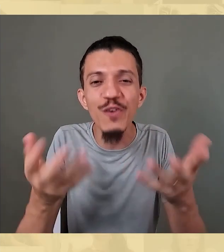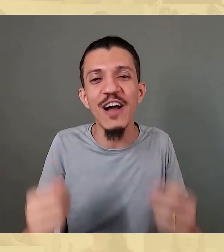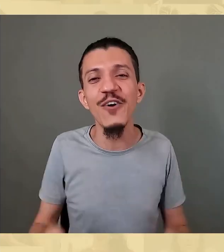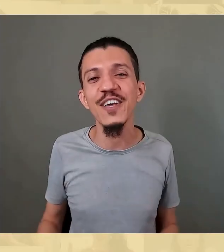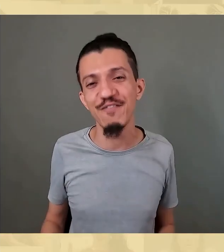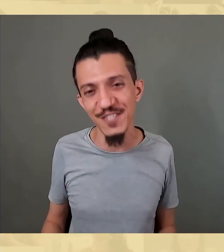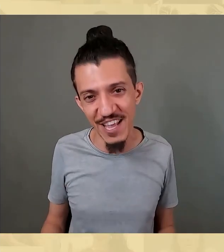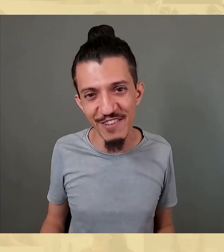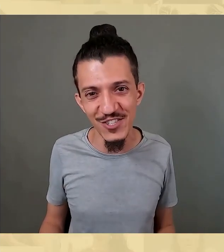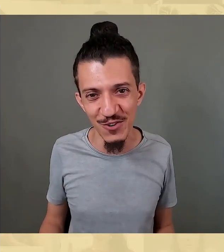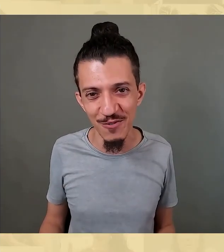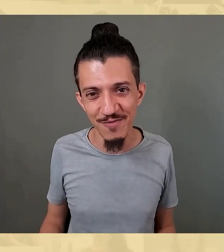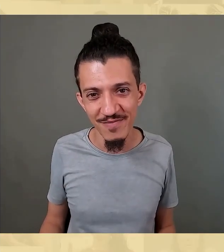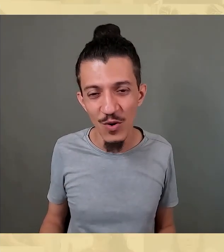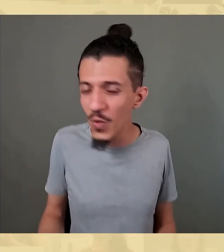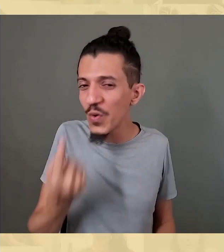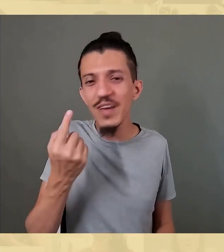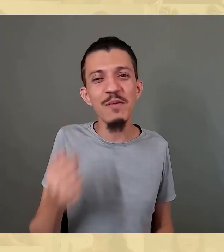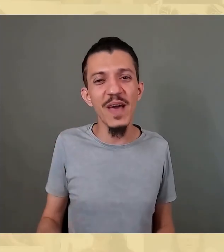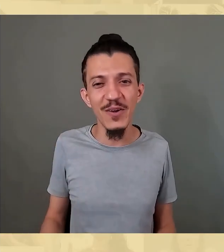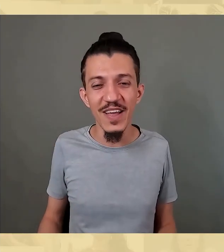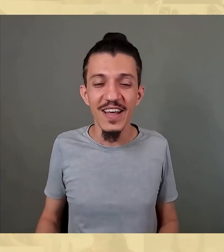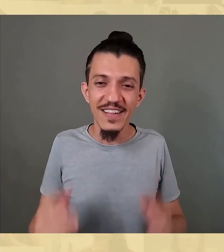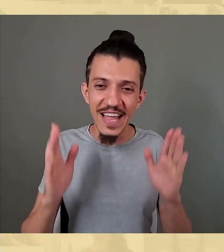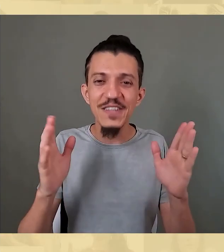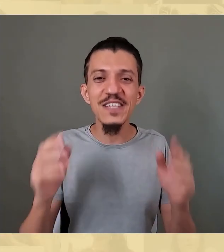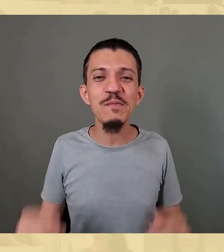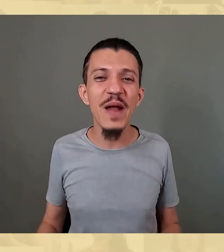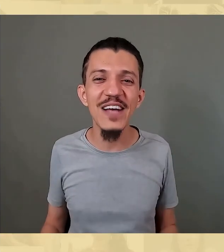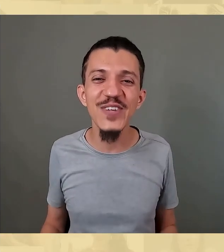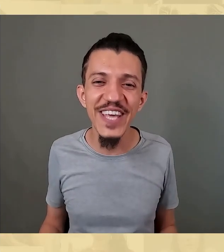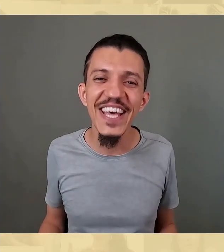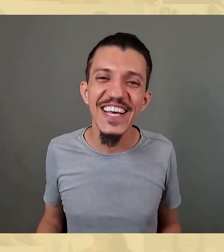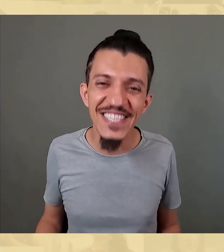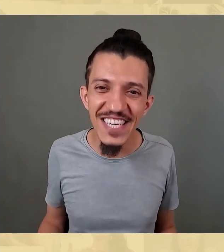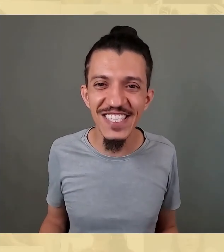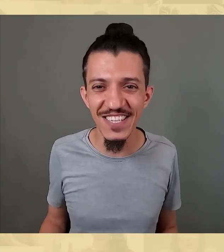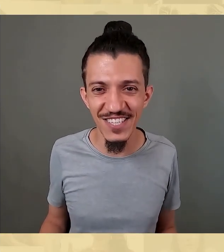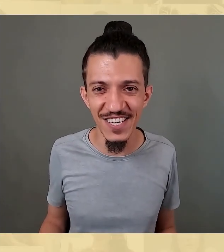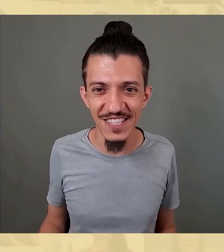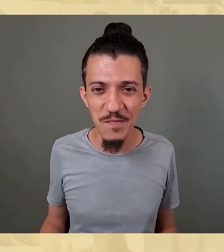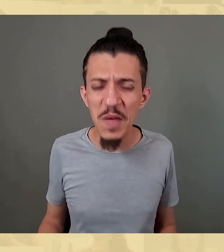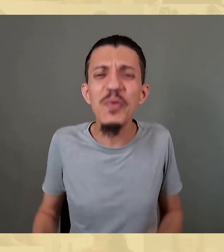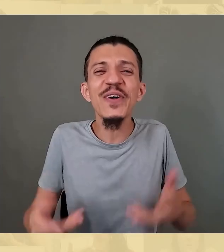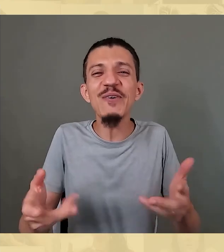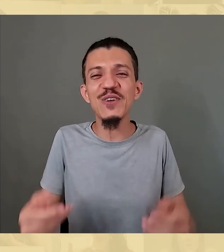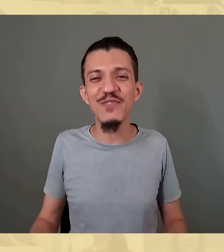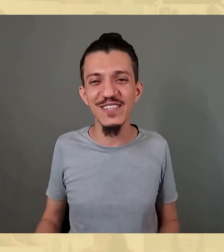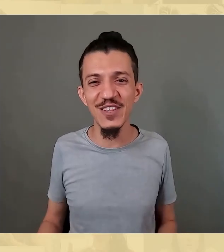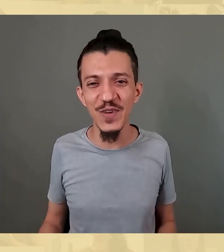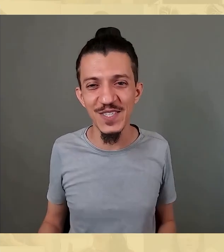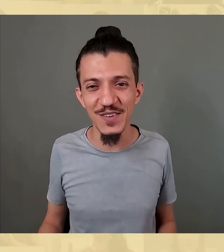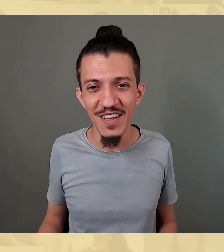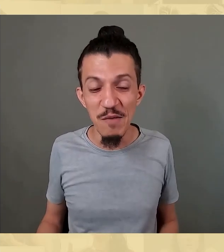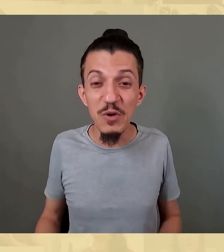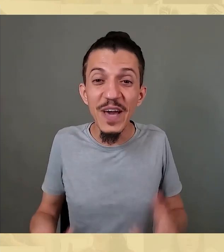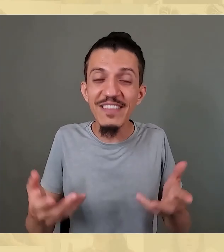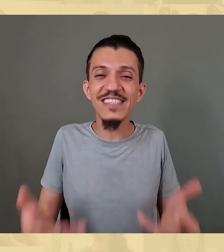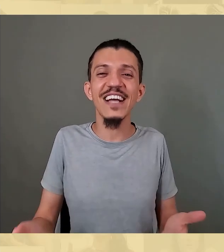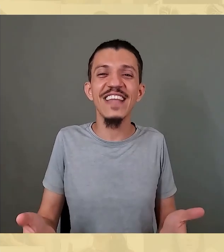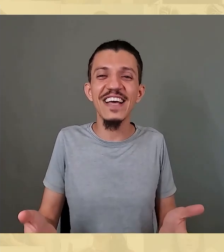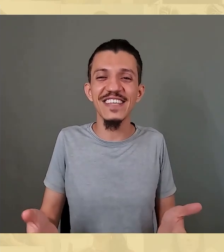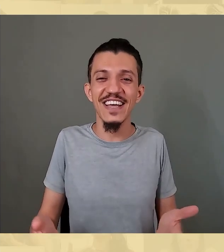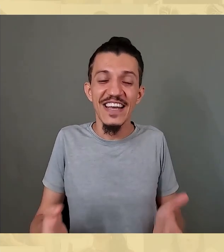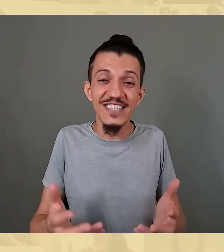todo o valor que você investiu, um único e-mail, dentro desse prazo aí de 7 dias. E por que eu estou fazendo isso? Eu quero